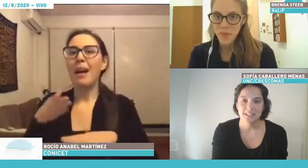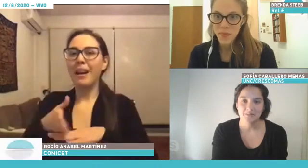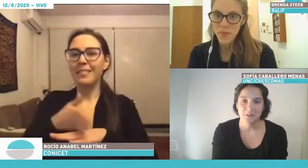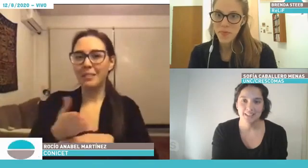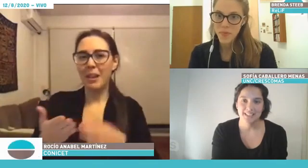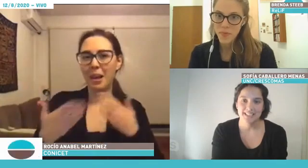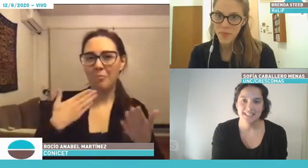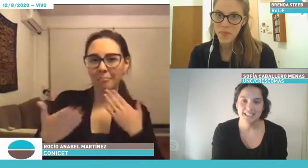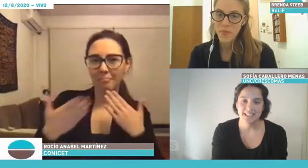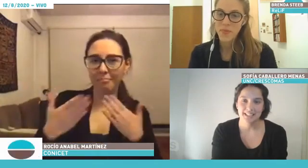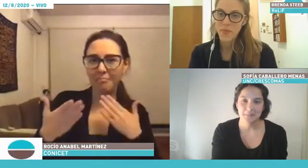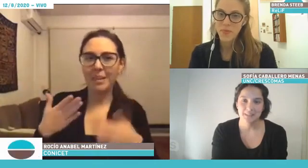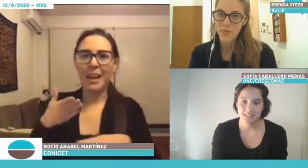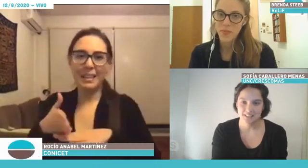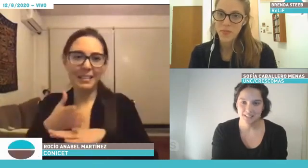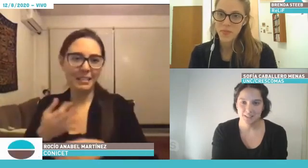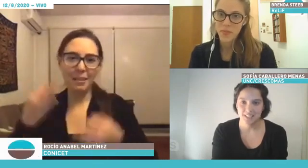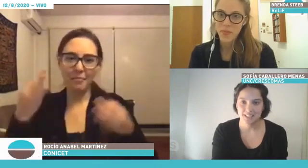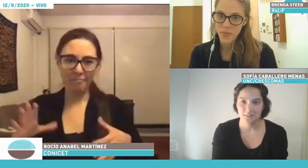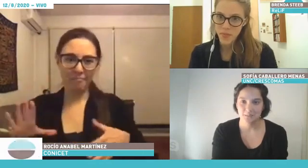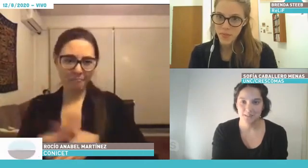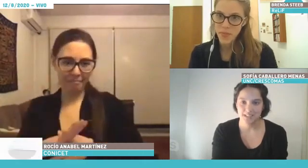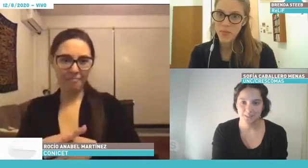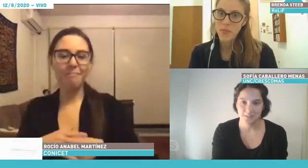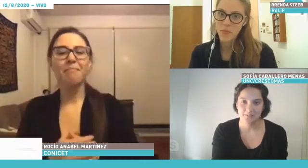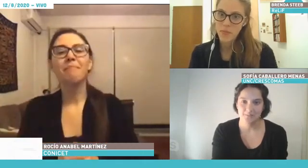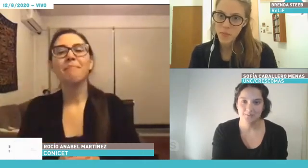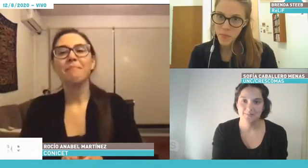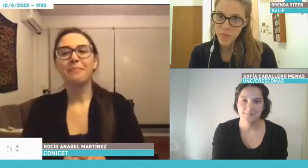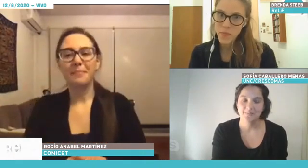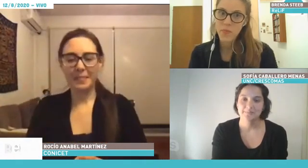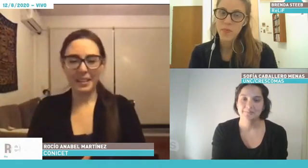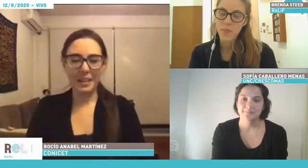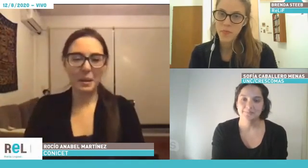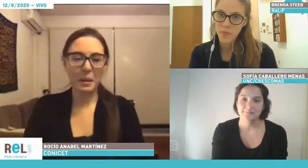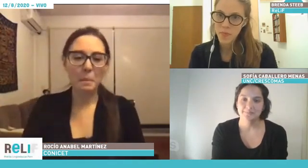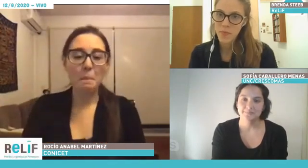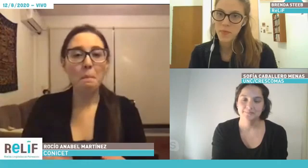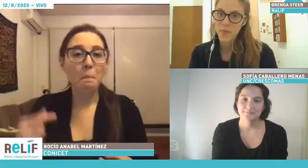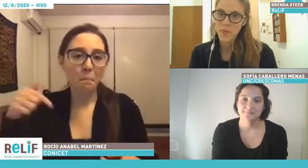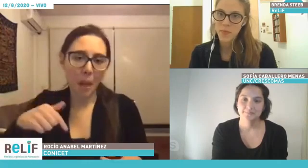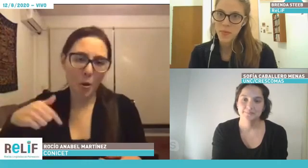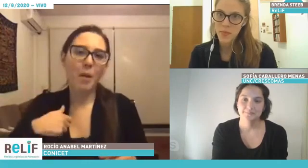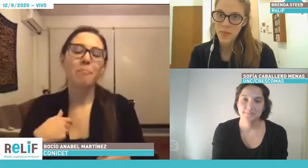hoy van a estar enfocados al tema de la accesibilidad del conversatorio.